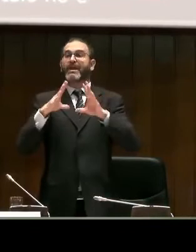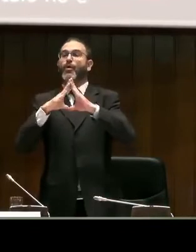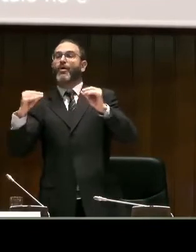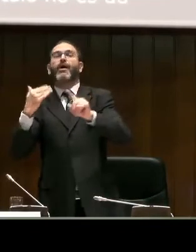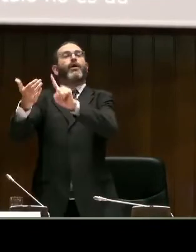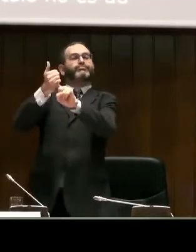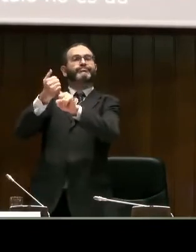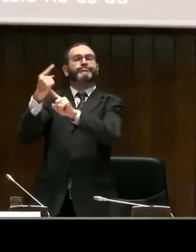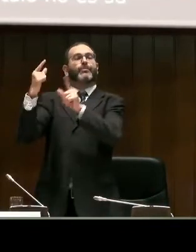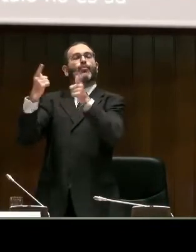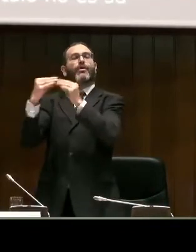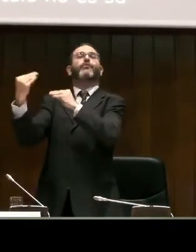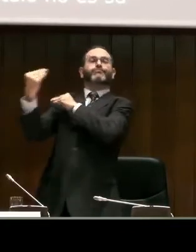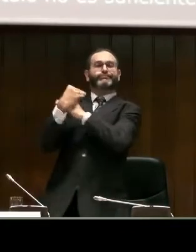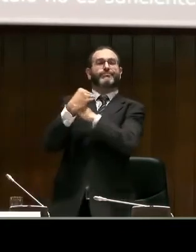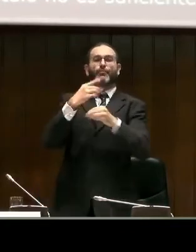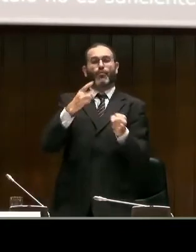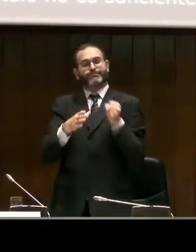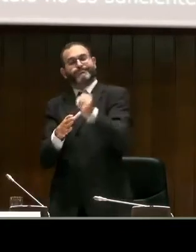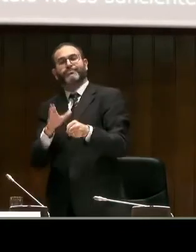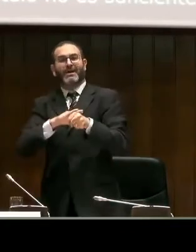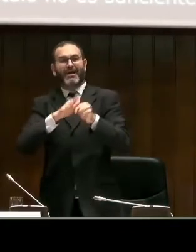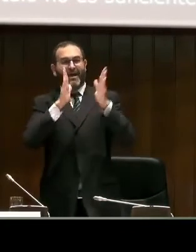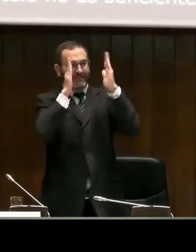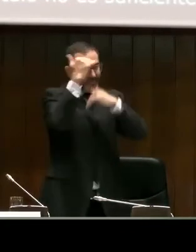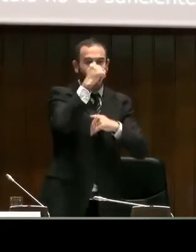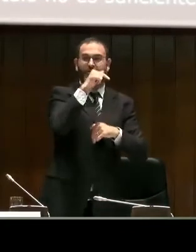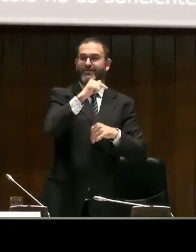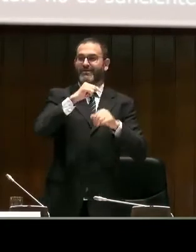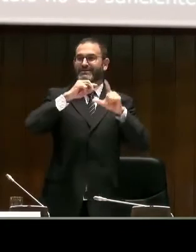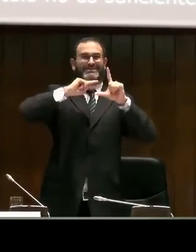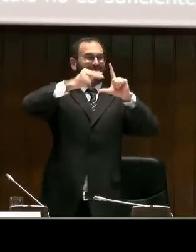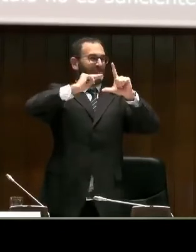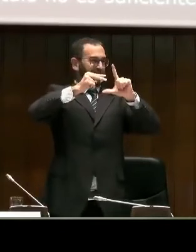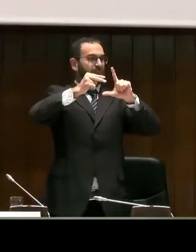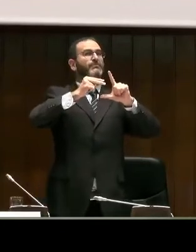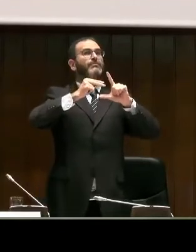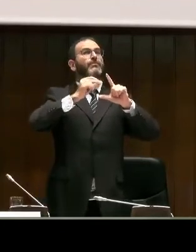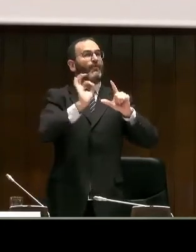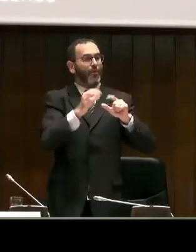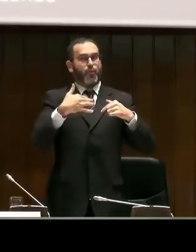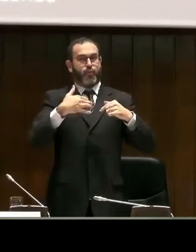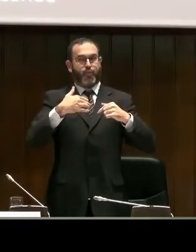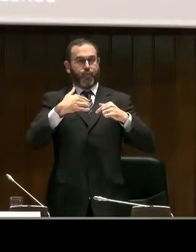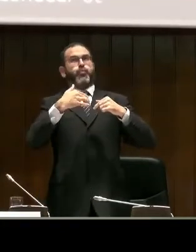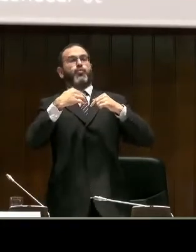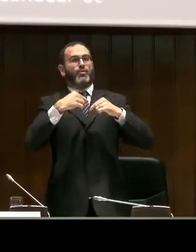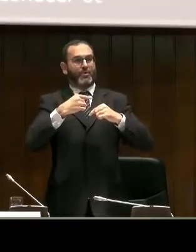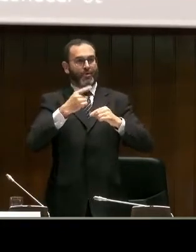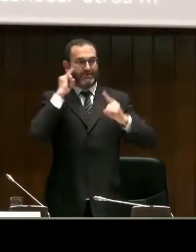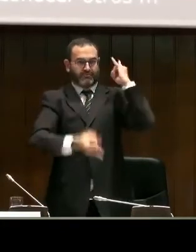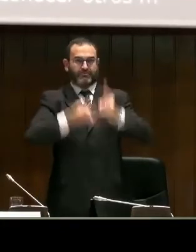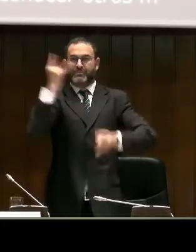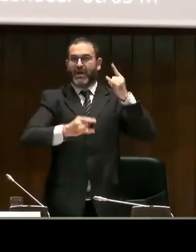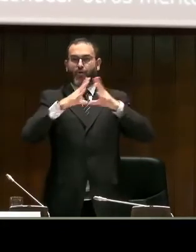Imagino que conocéis la plataforma Es Visual. En Andalucía hemos conseguido financiación para contar con un puesto de atención a través del servicio Es Visual y es